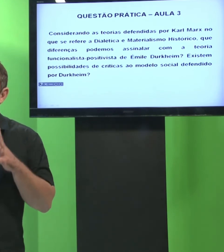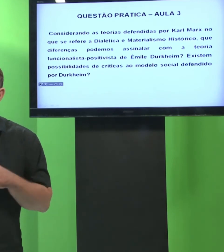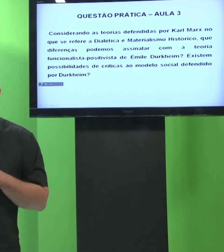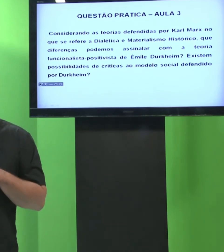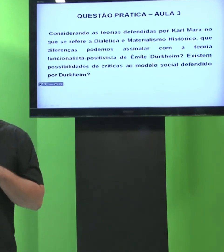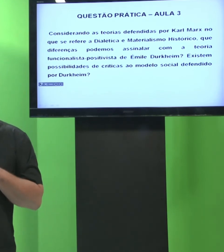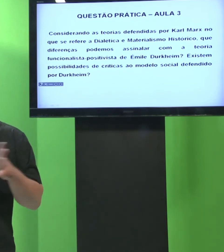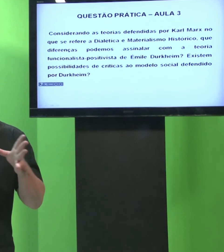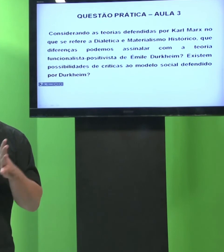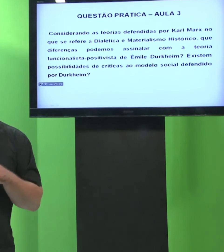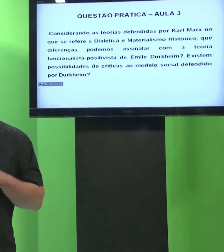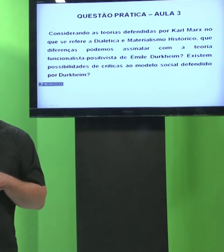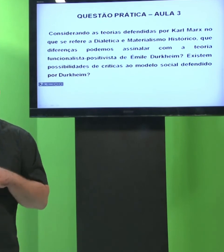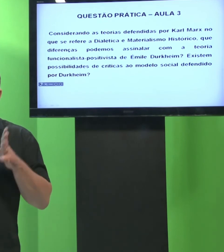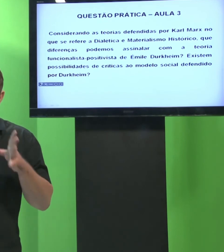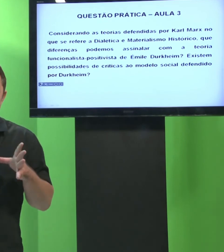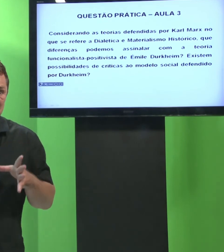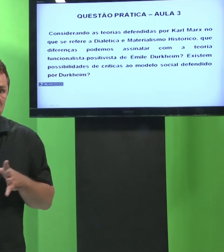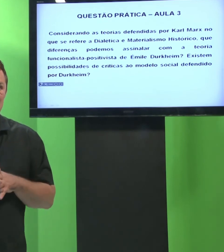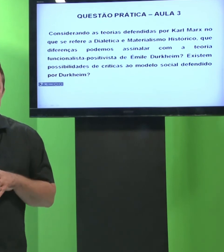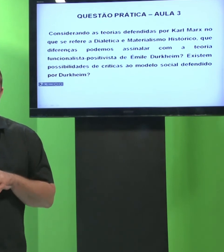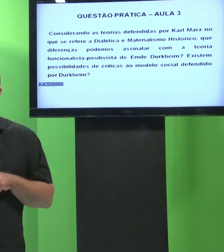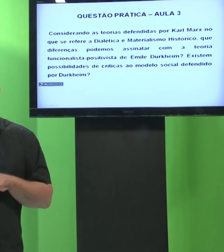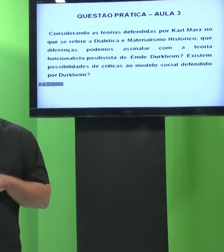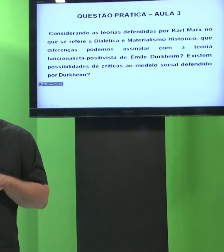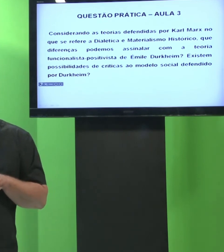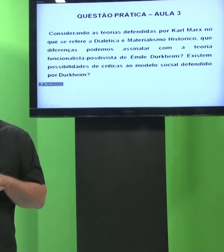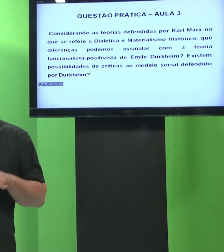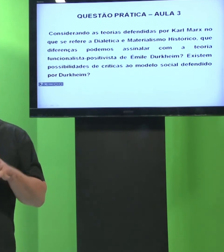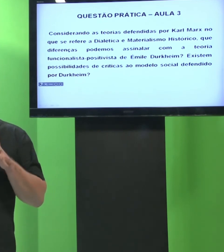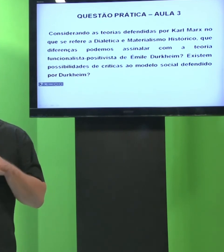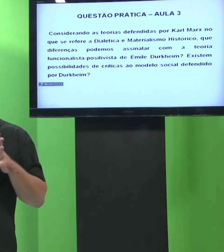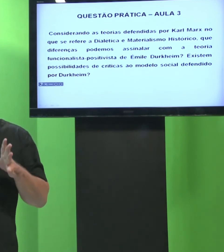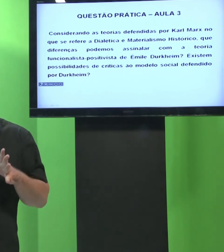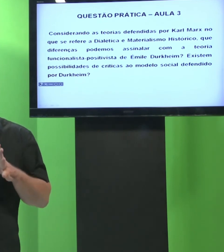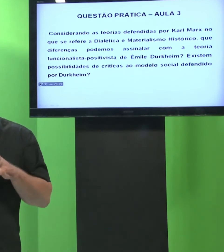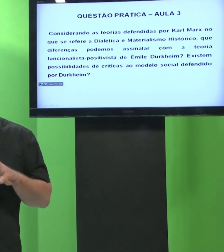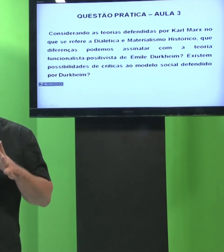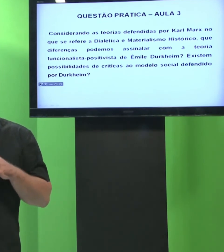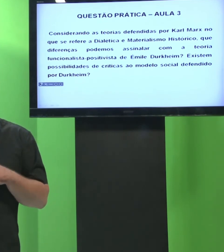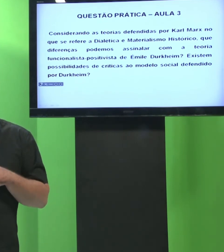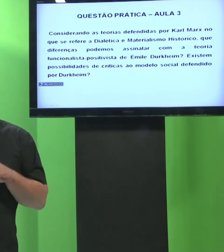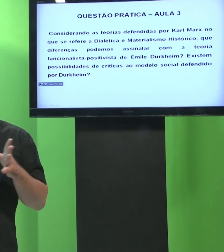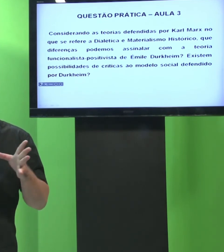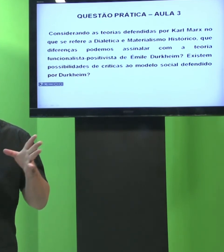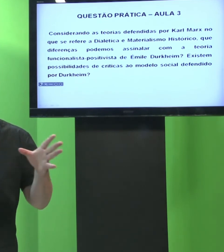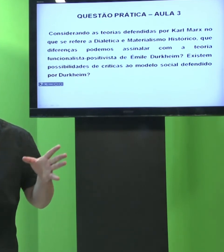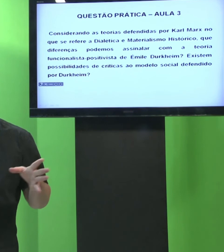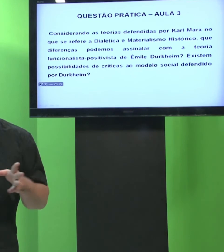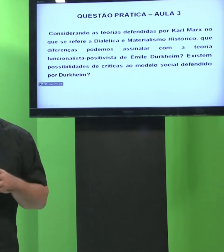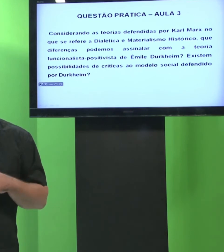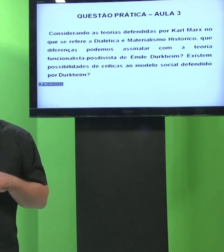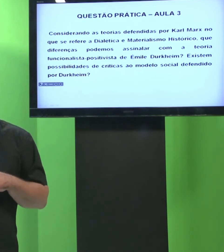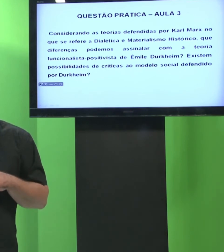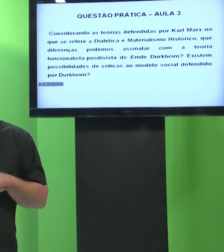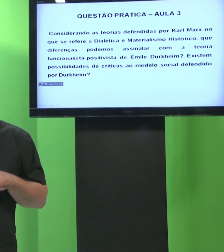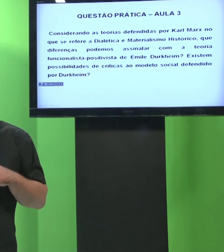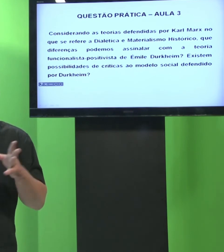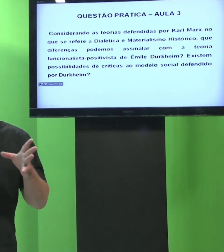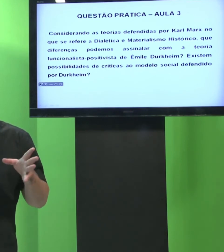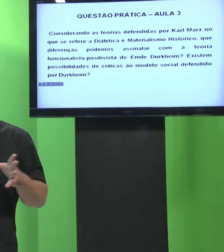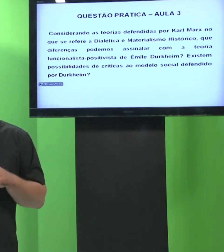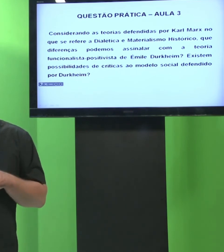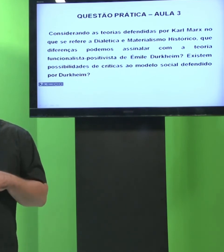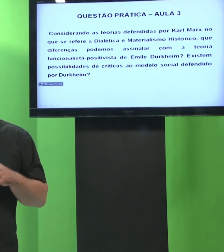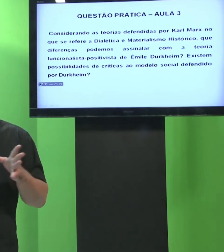bastante simples de explicar essa diferença. Karl Marx era considerado um grande transformador.